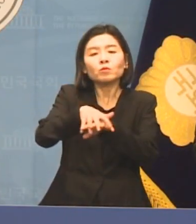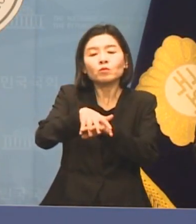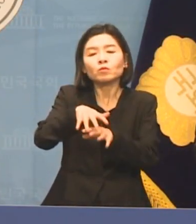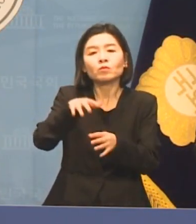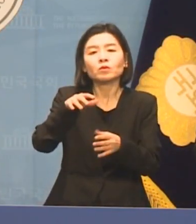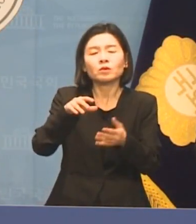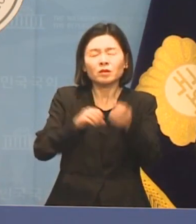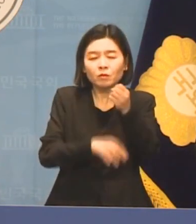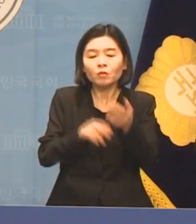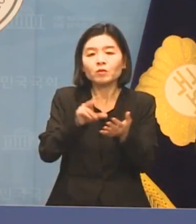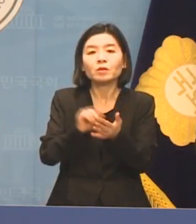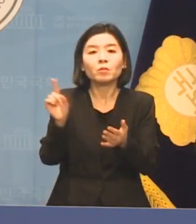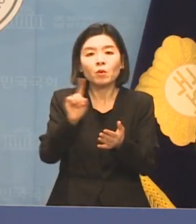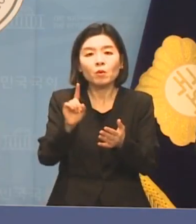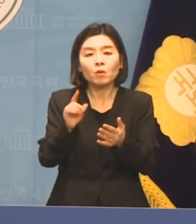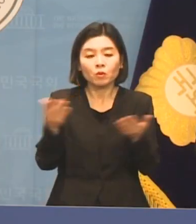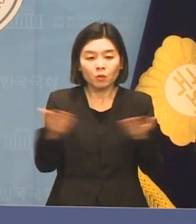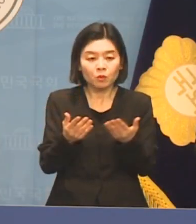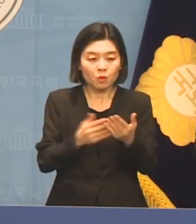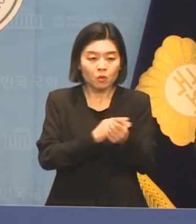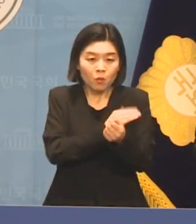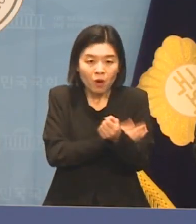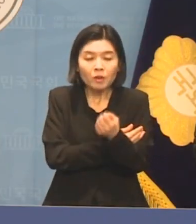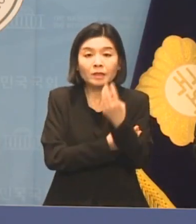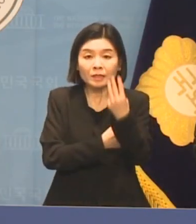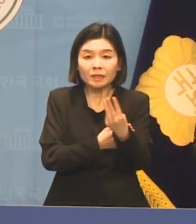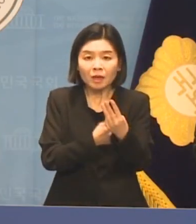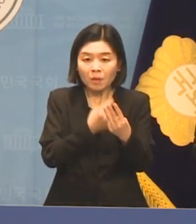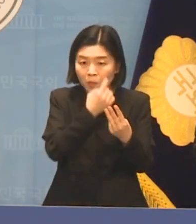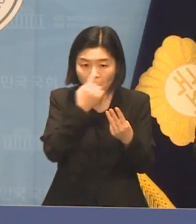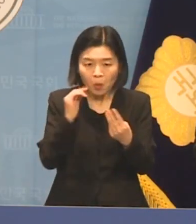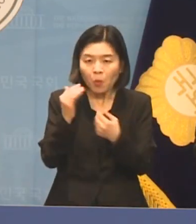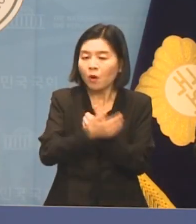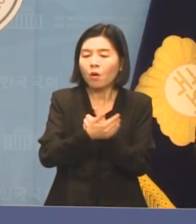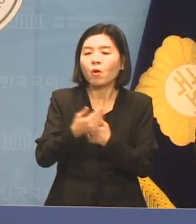기본권조차 제대로 보장하지 못하는 현행 노동조합법에 있다.